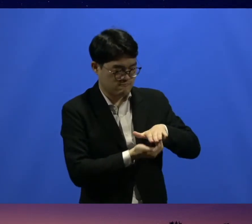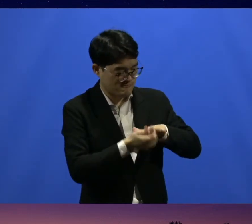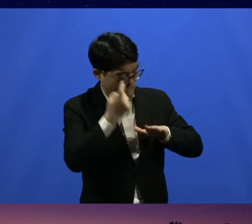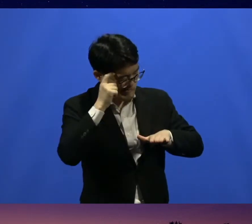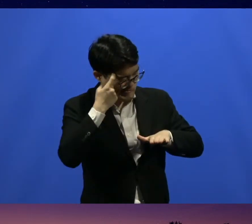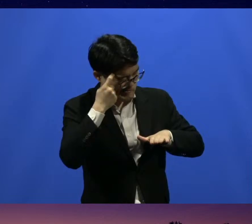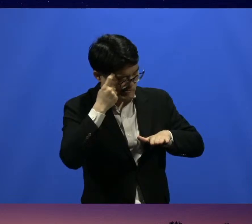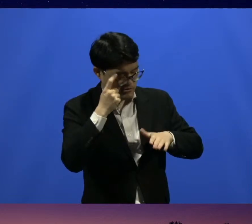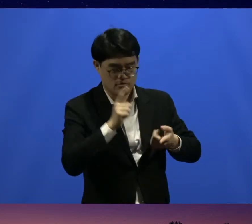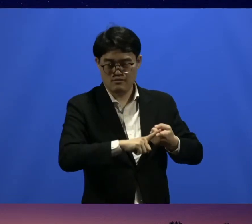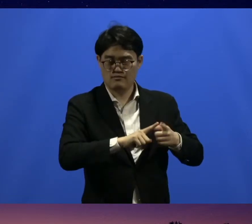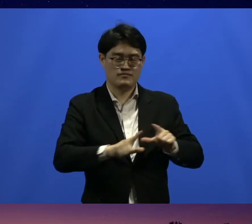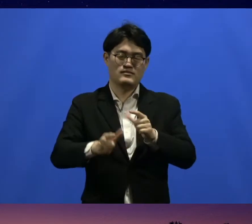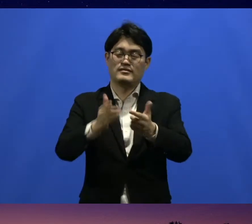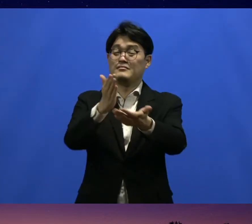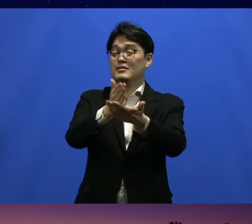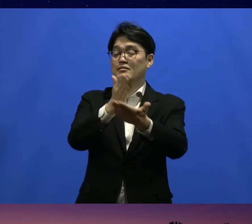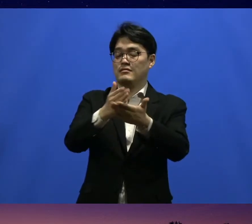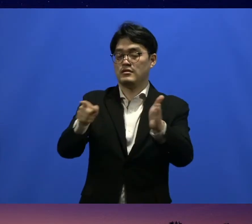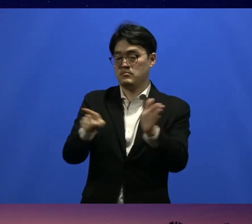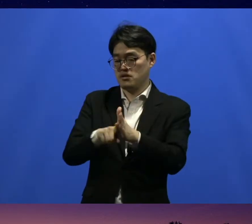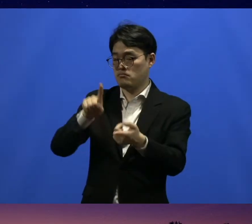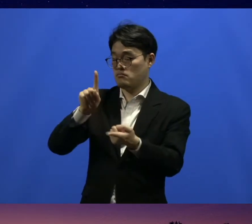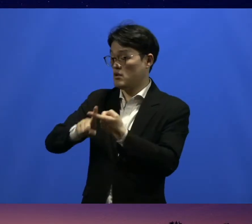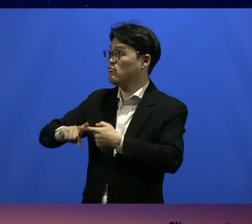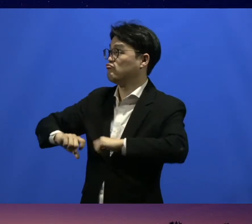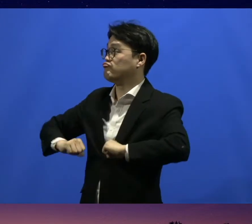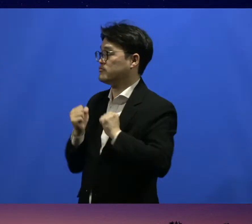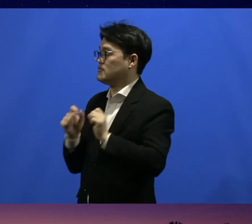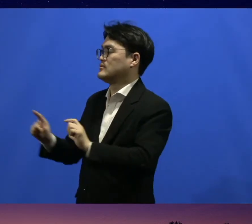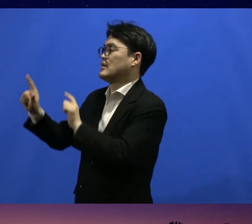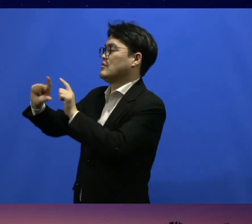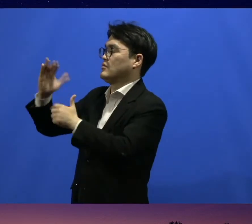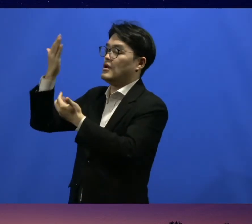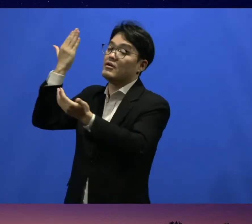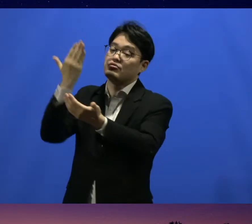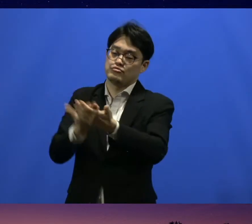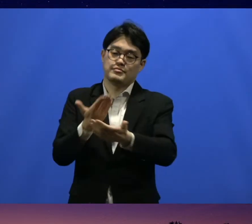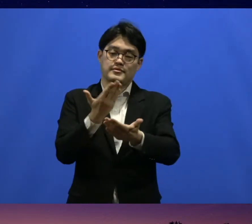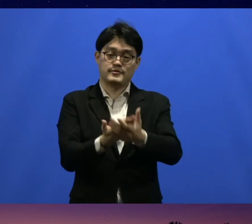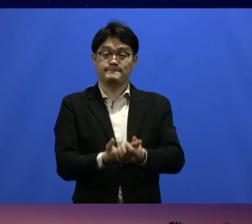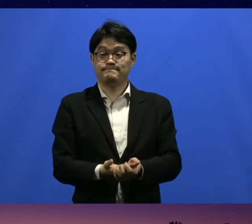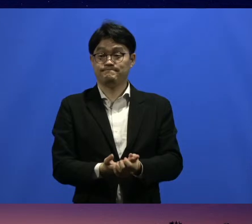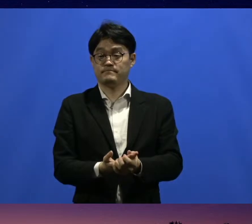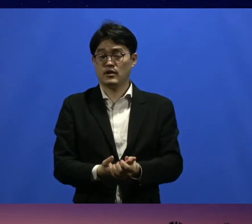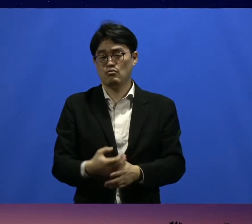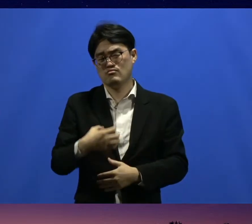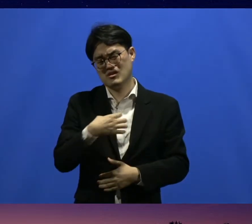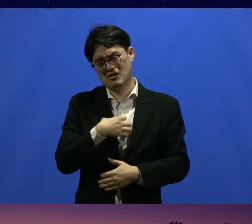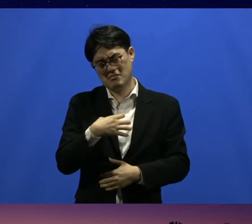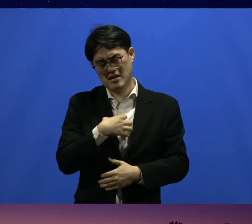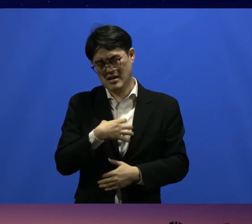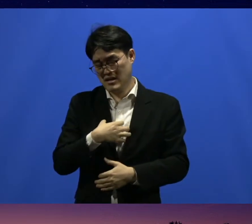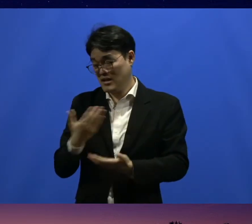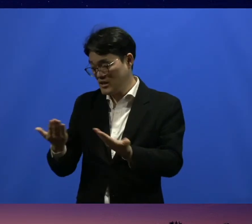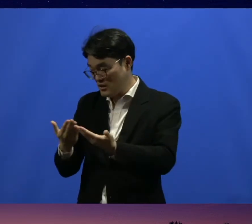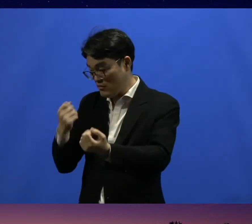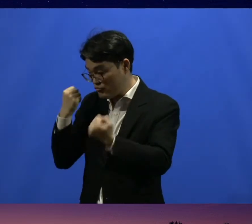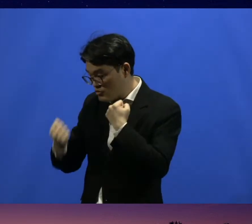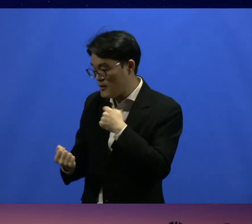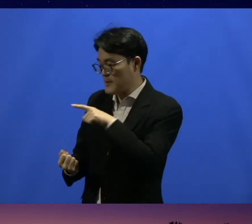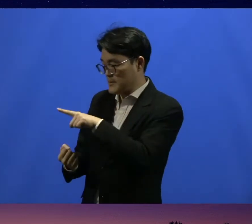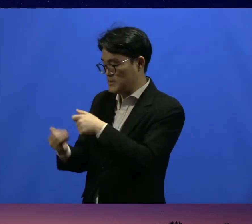않게 하시고 믿음을 따라 선택하며 살게 하여 주시옵소서. 그래서 그 위험한 일들이 할지라도 하나님이